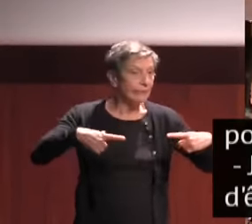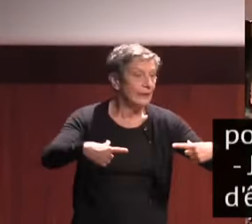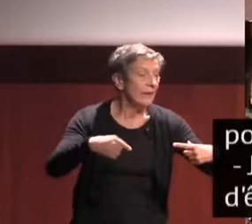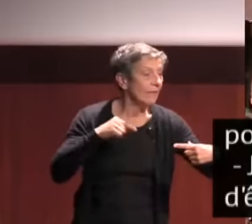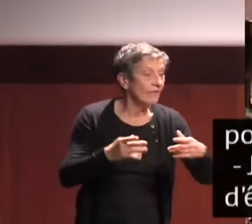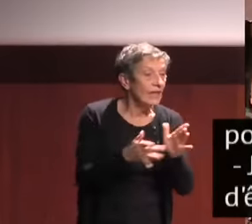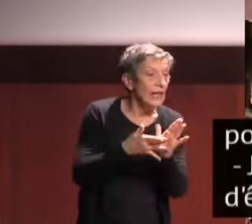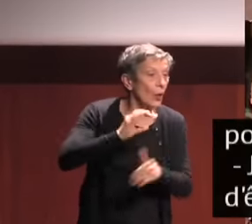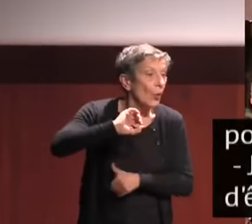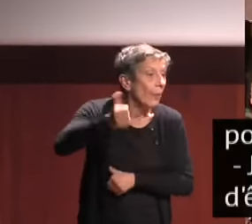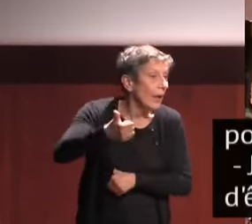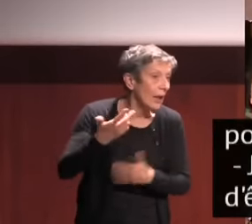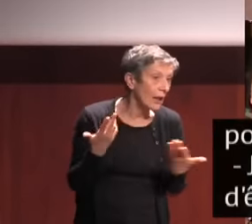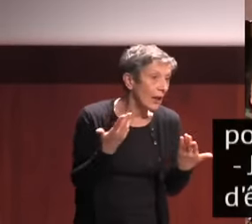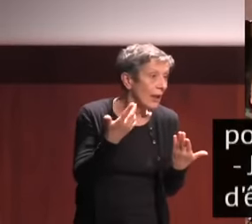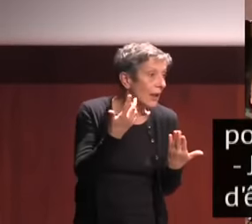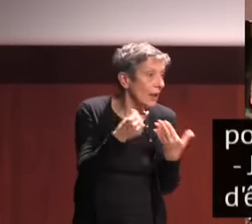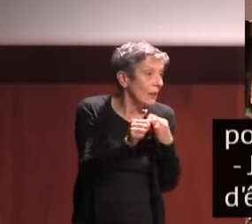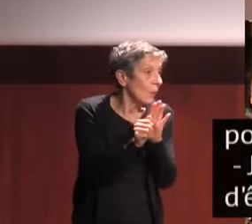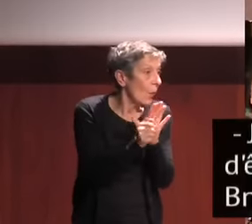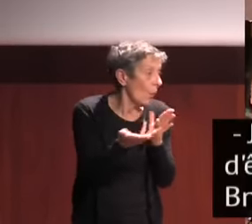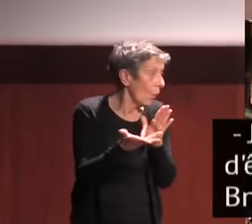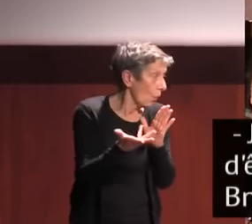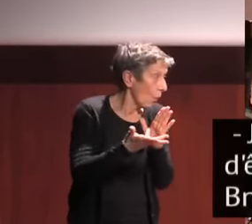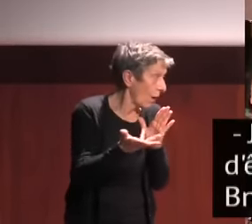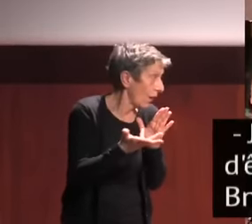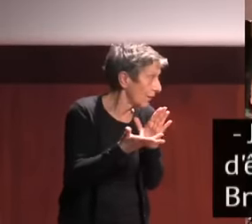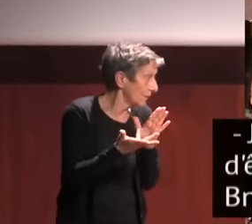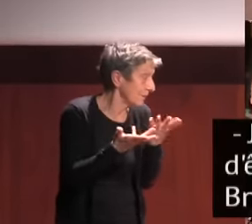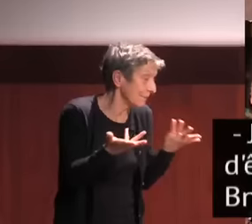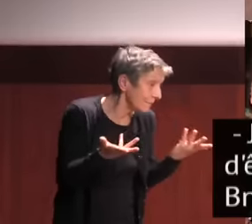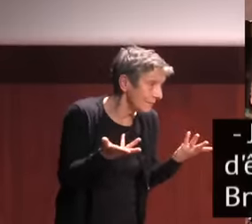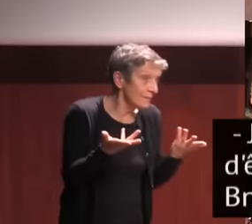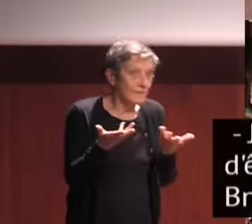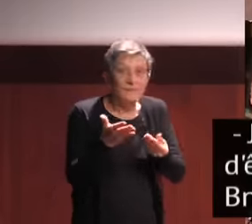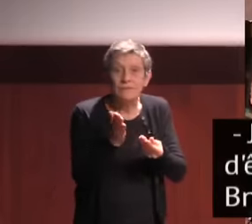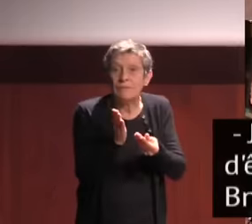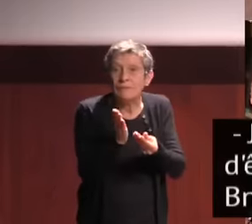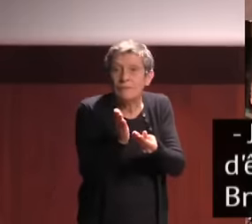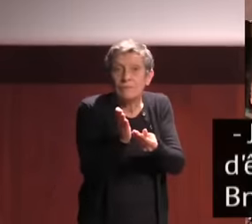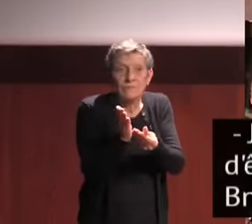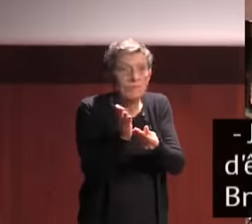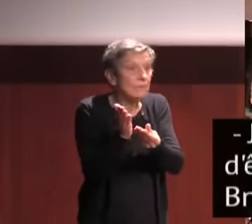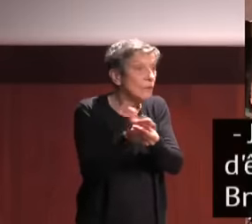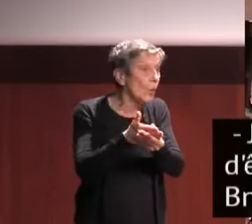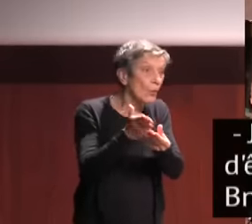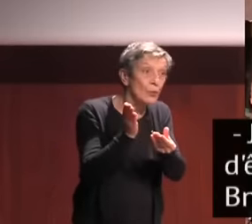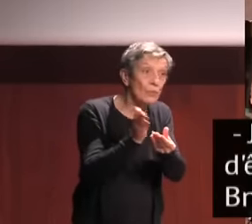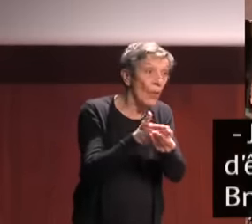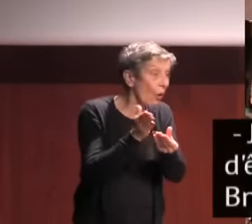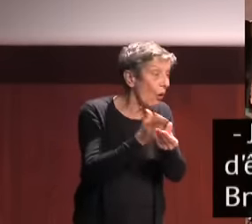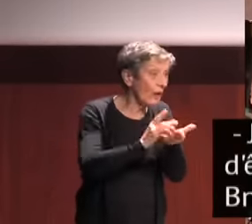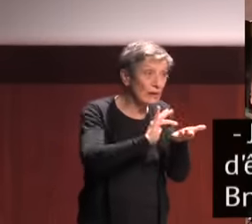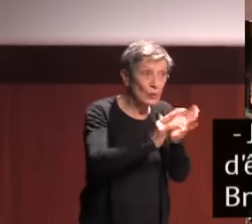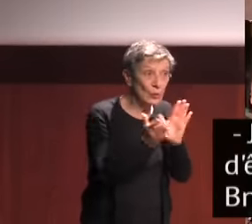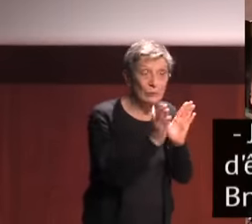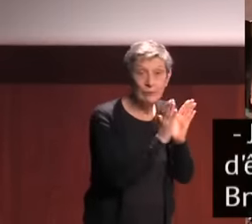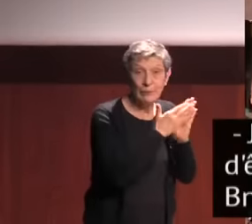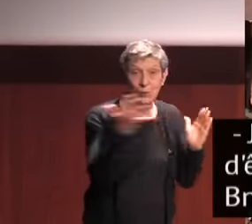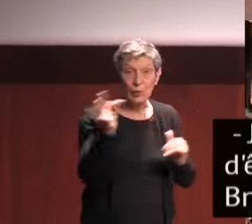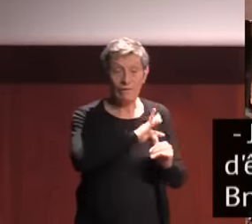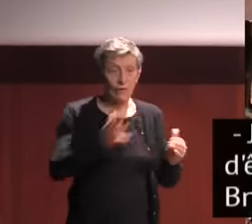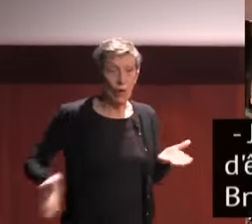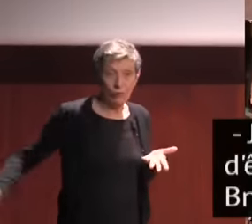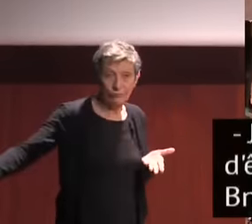France, a vocation à recueillir les documents de toutes les bibliothèques françaises. Il y a